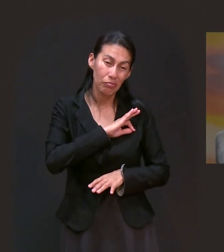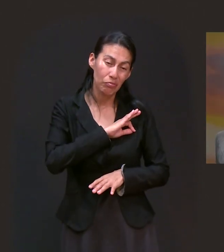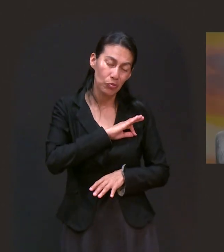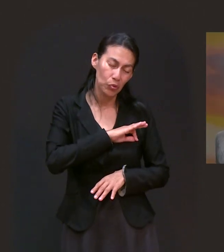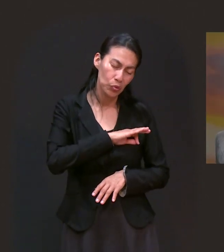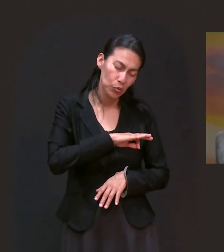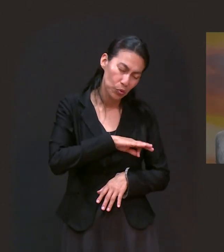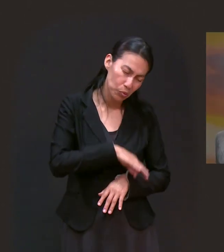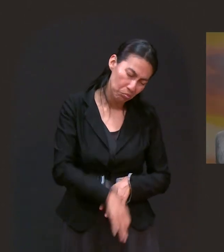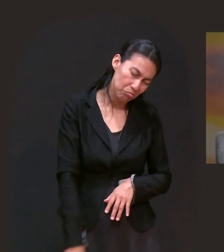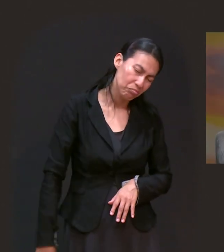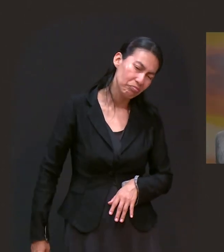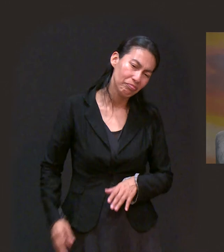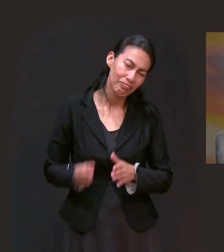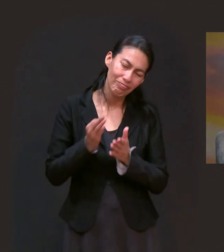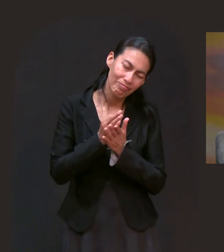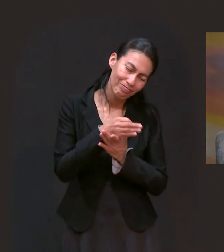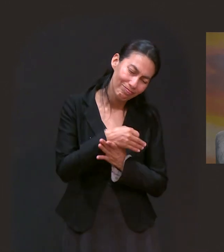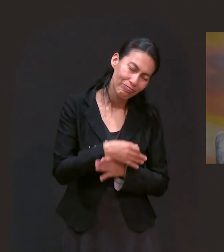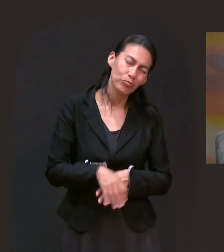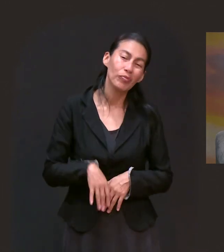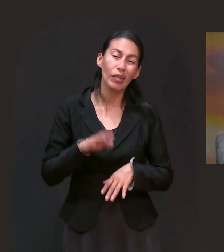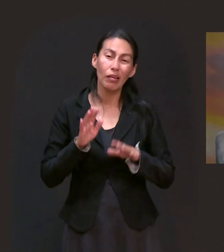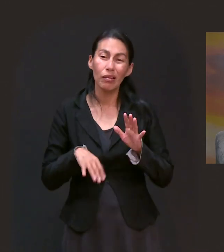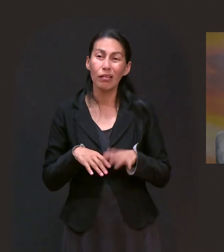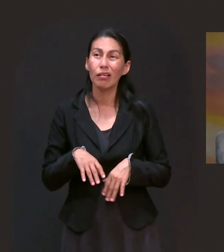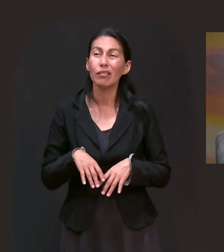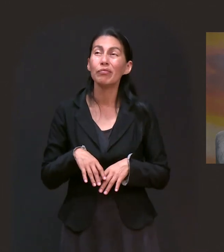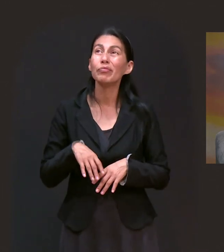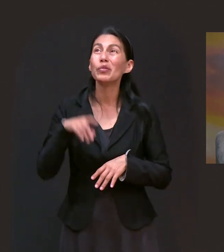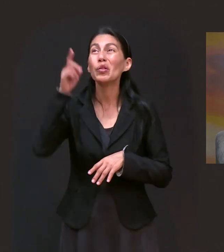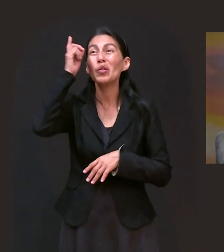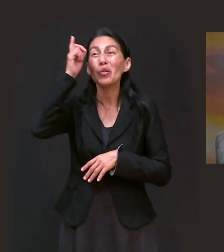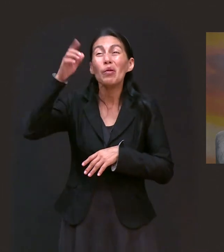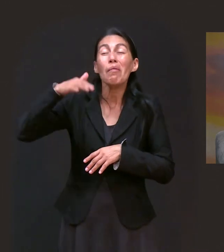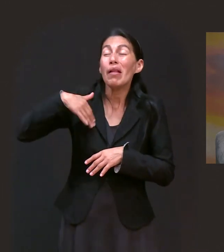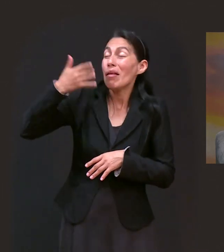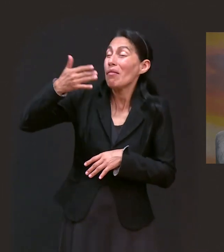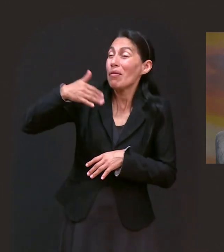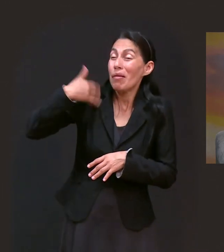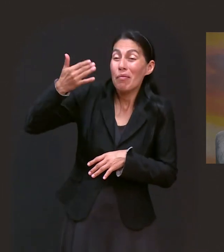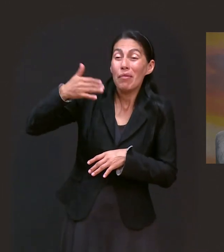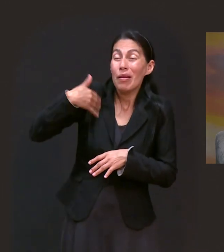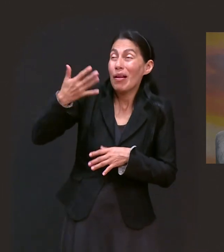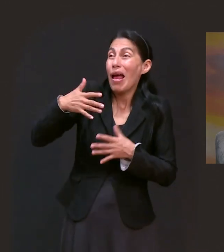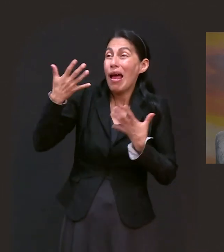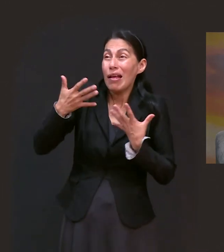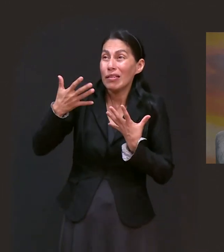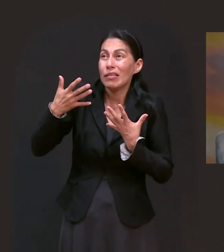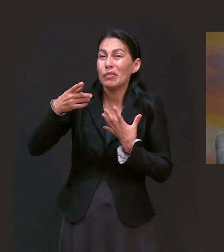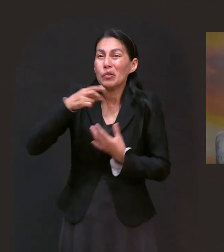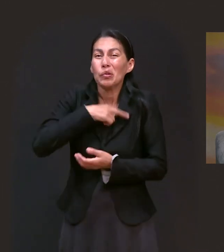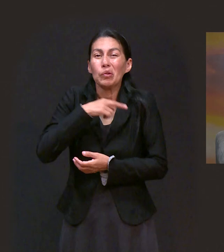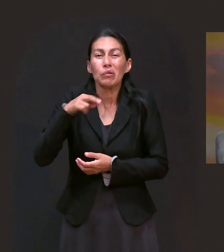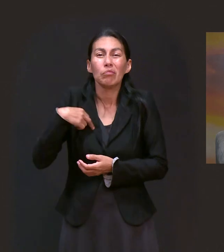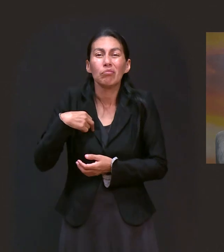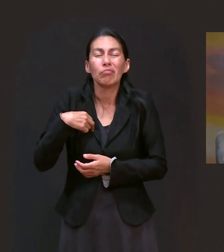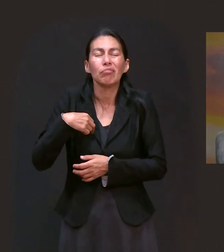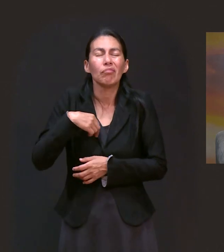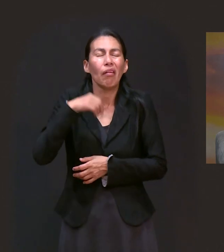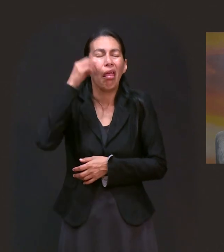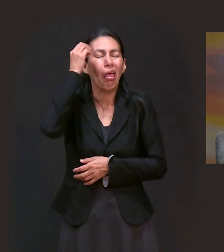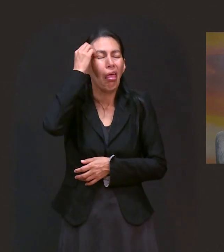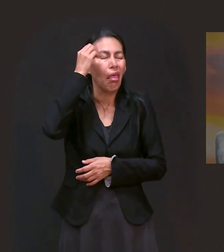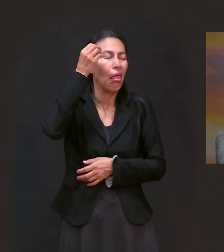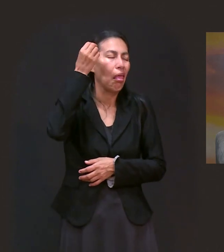nuestra fe siempre digo que es así o sea como podemos olvidar tan fácilmente las maravillas que dios hacen a través porque todo eso que